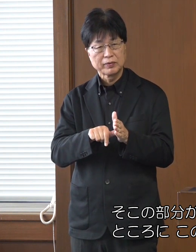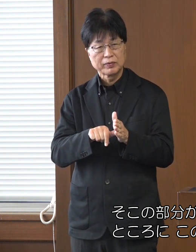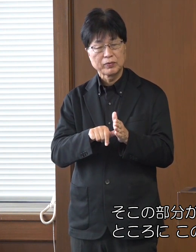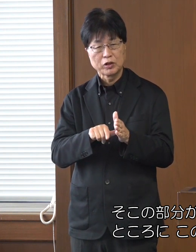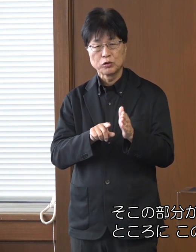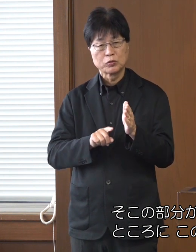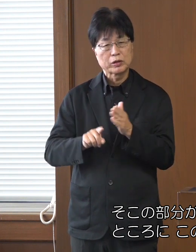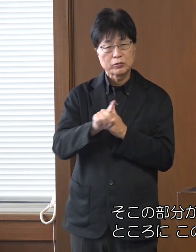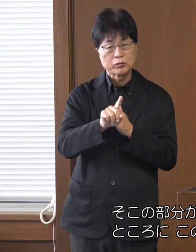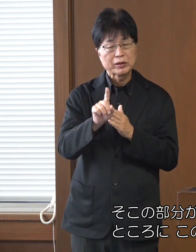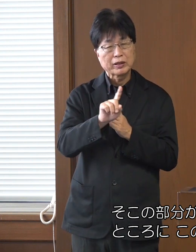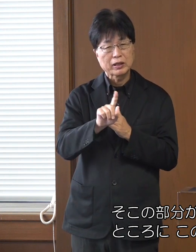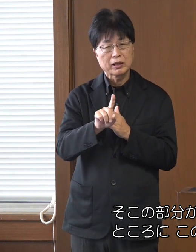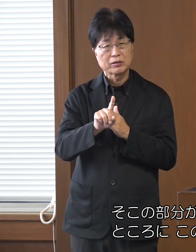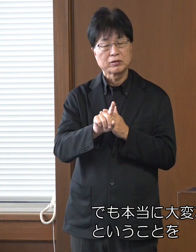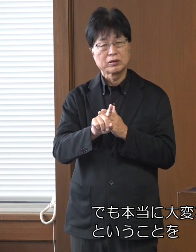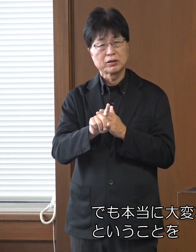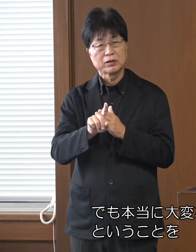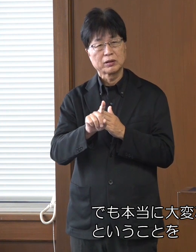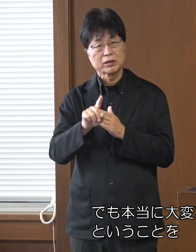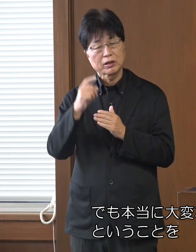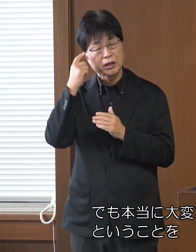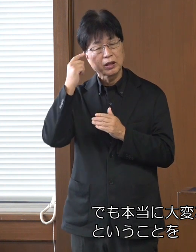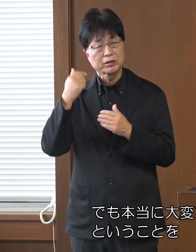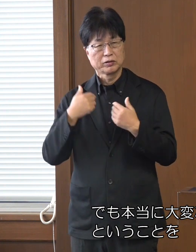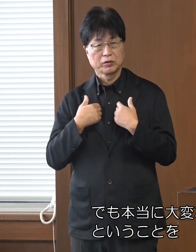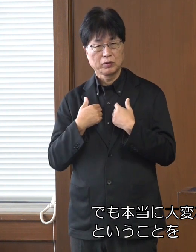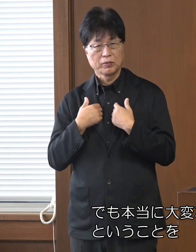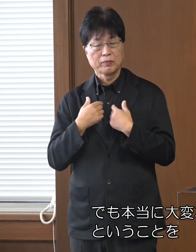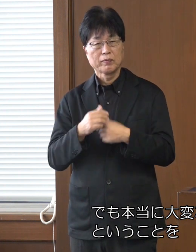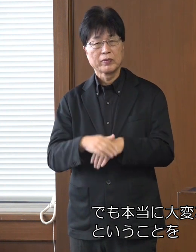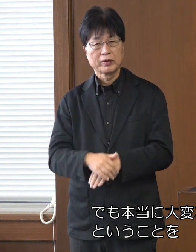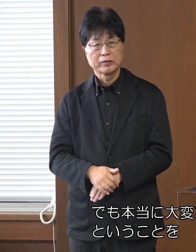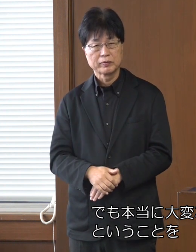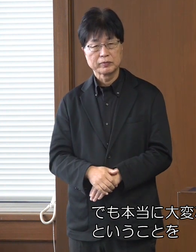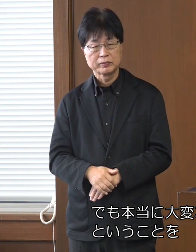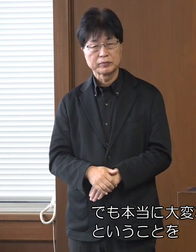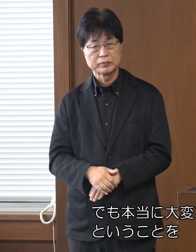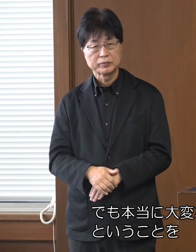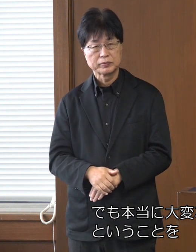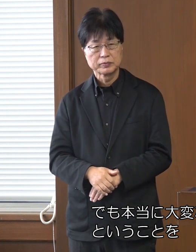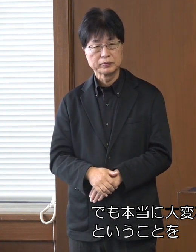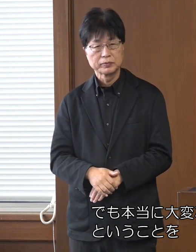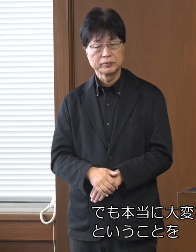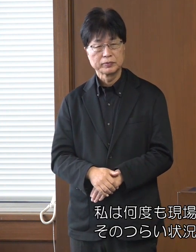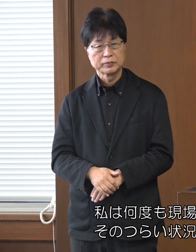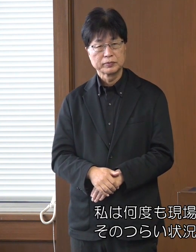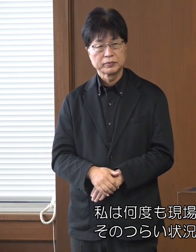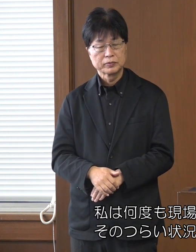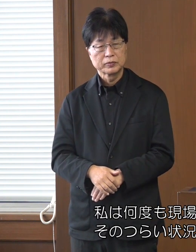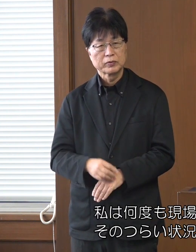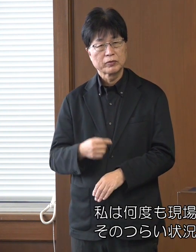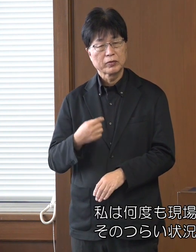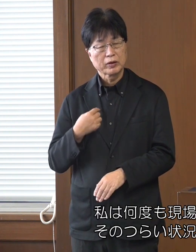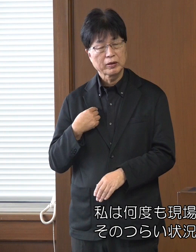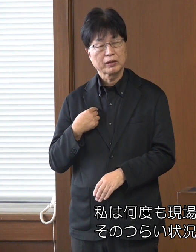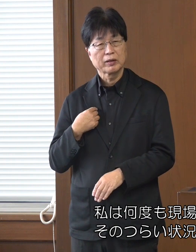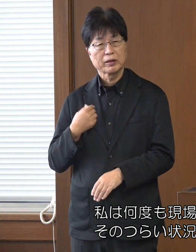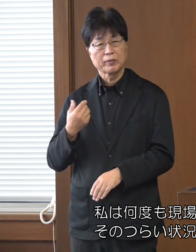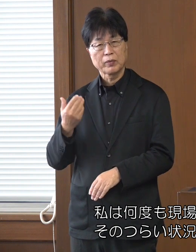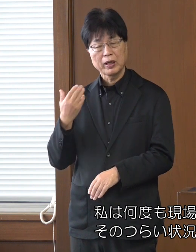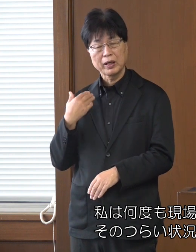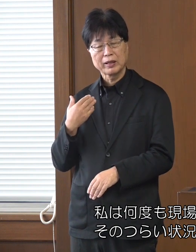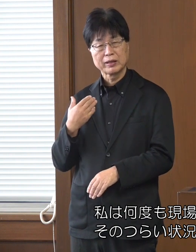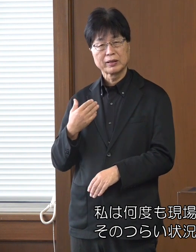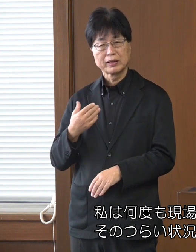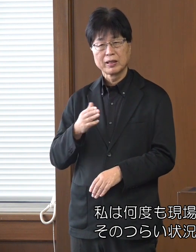ところにこの災害対応の難しさがある。でも本当に大変なことが起きている現場ではということを、まあ、私はもう何度も現場に行